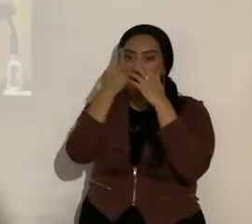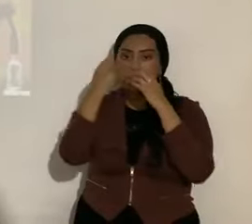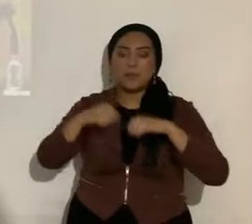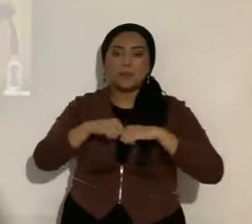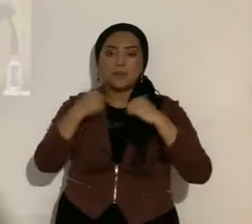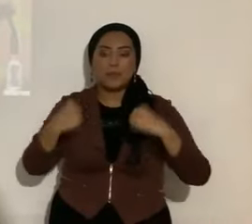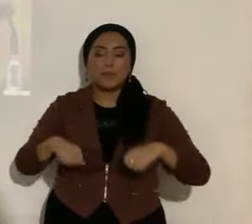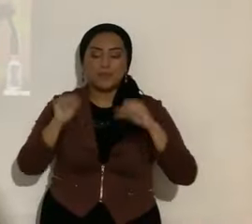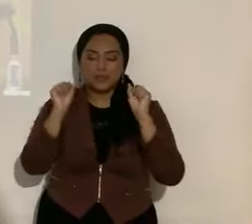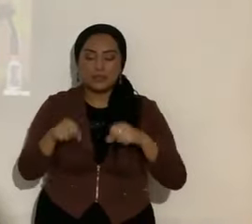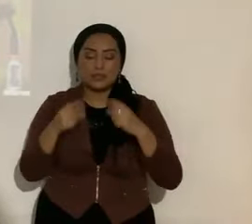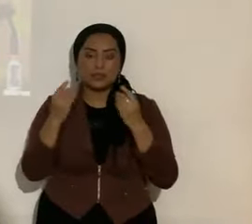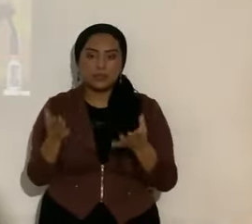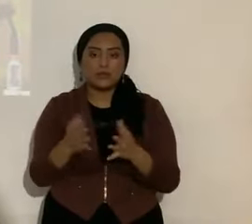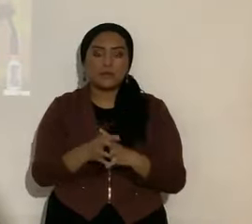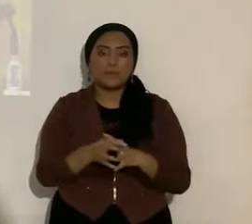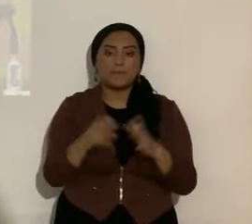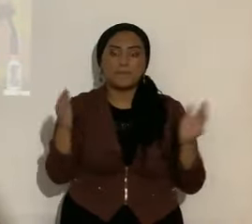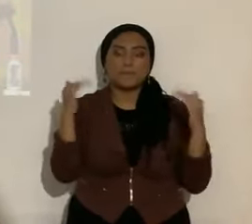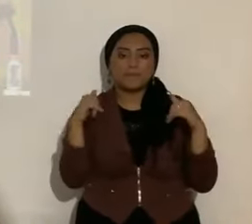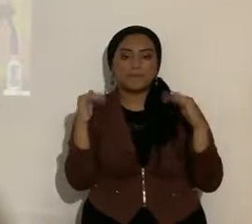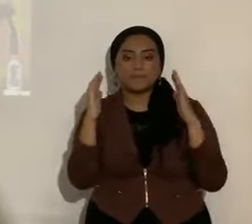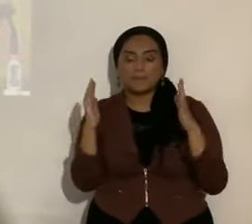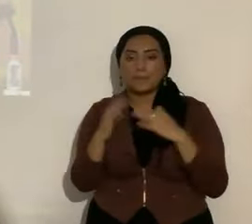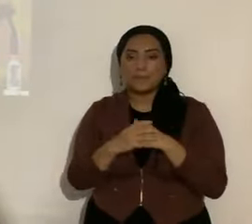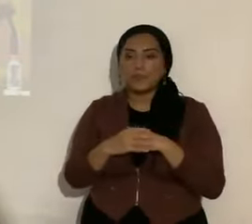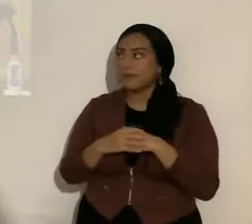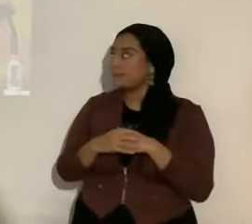Coanim los pueden hacer. Ahora, mucha atención.